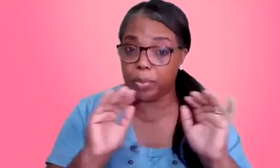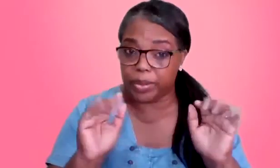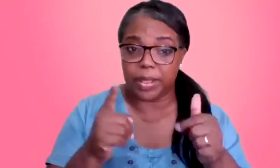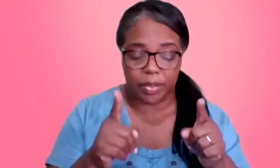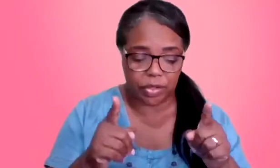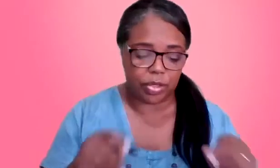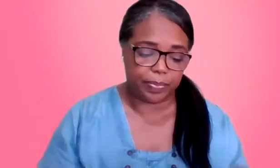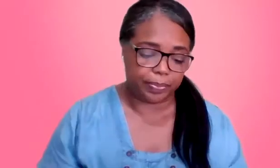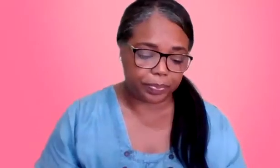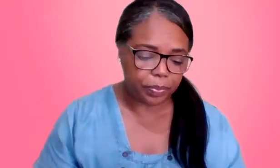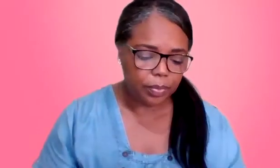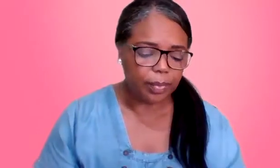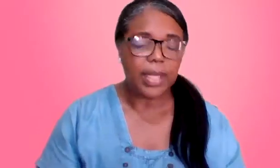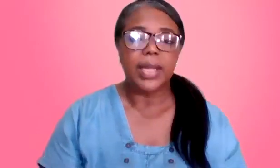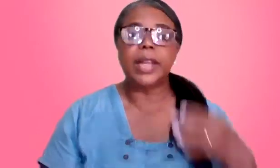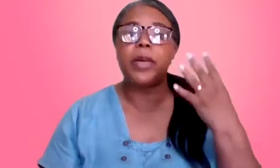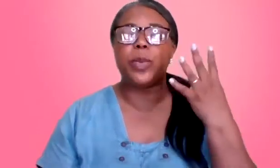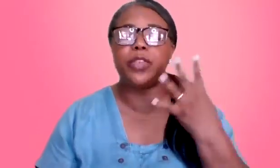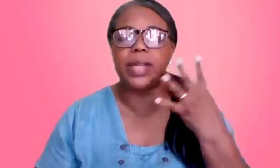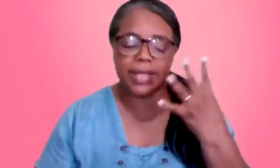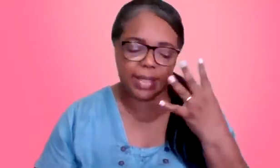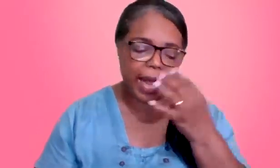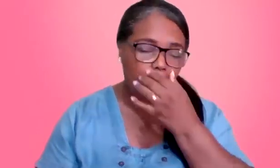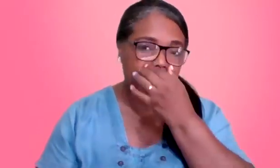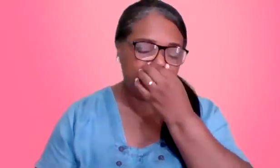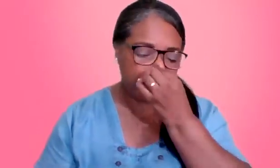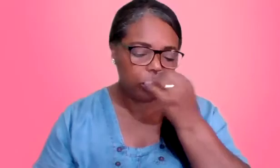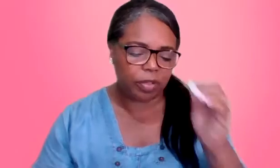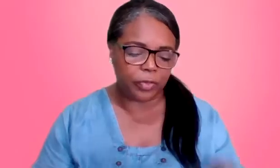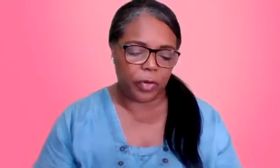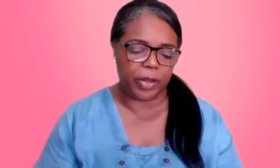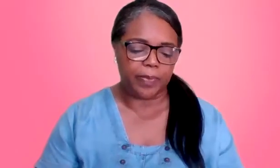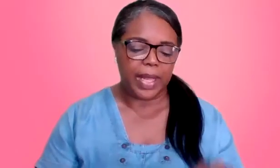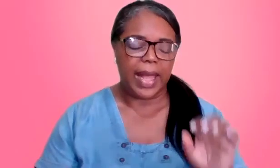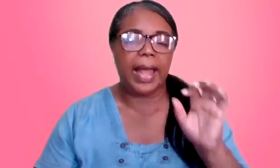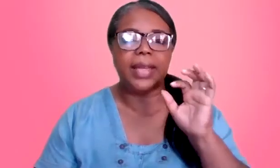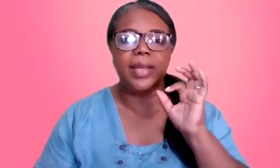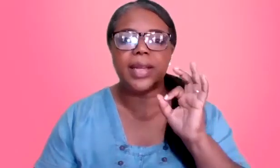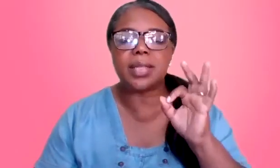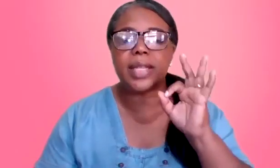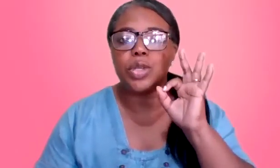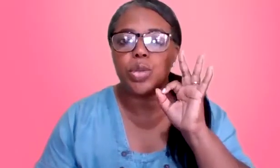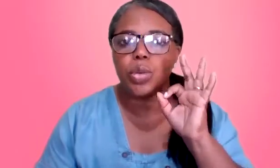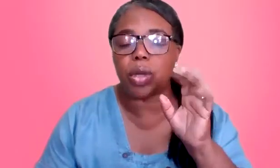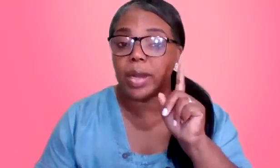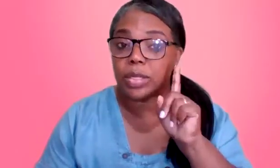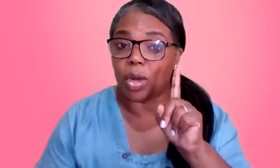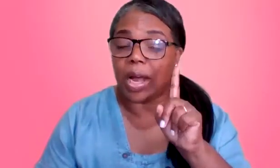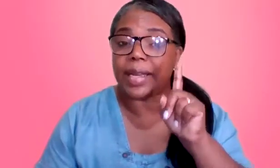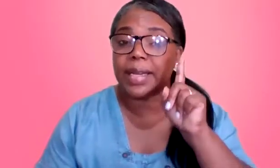importante. Depois, para finalizar, a quarta pergunta foi: A criança surda, olha só, a